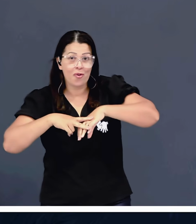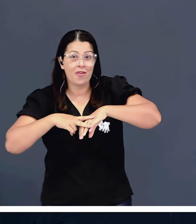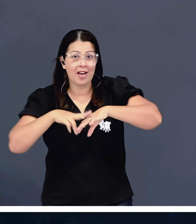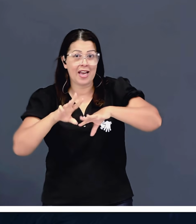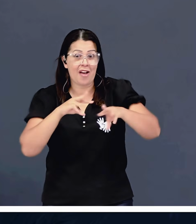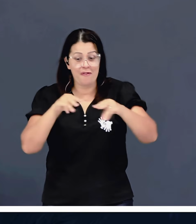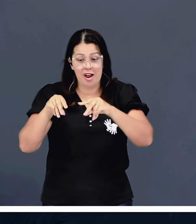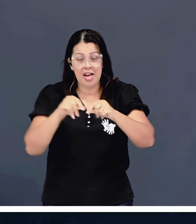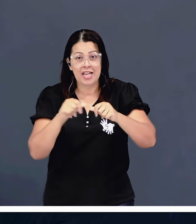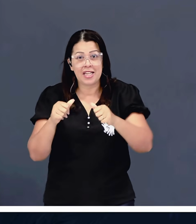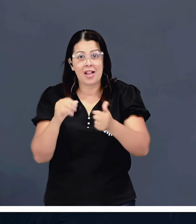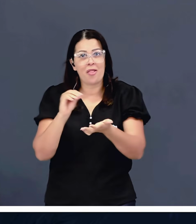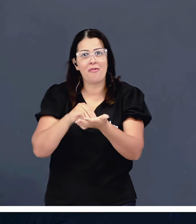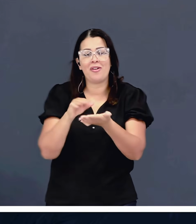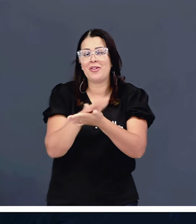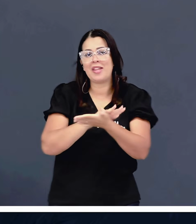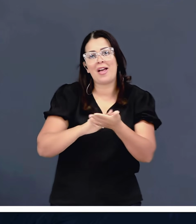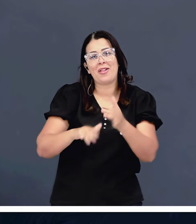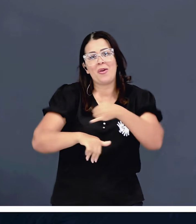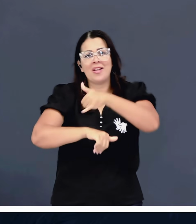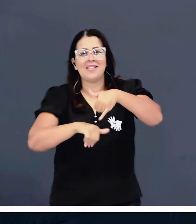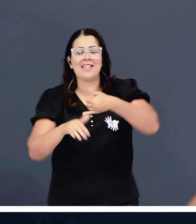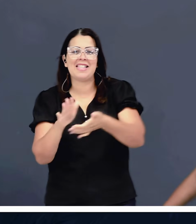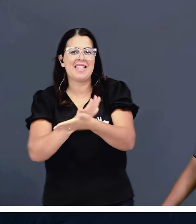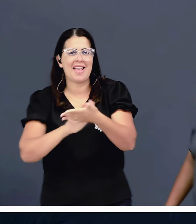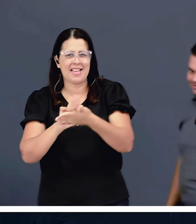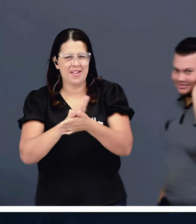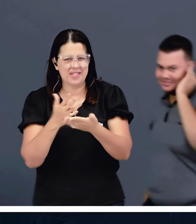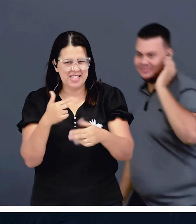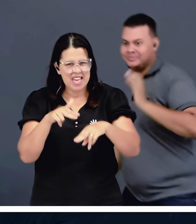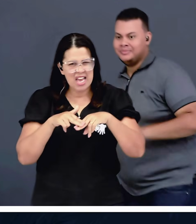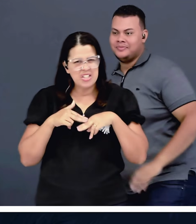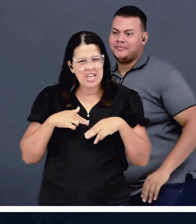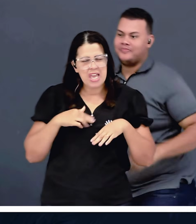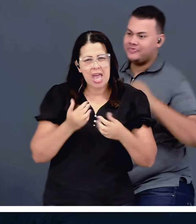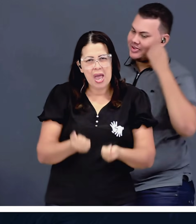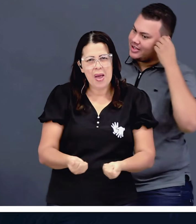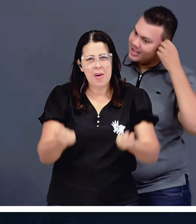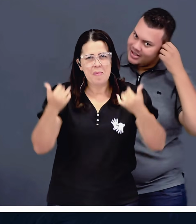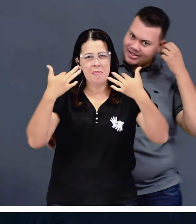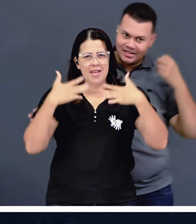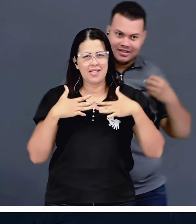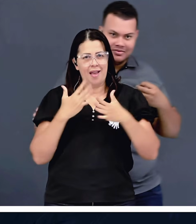Que a farinha dela não faltou, o azeite não faltou. Você acha que a bênção acabou por aí, foi?